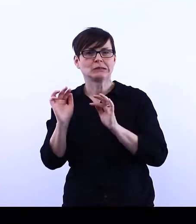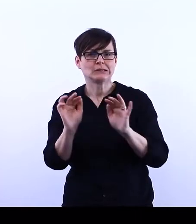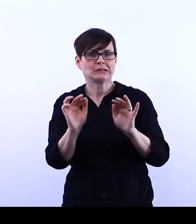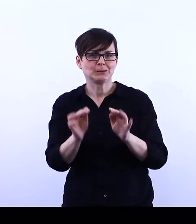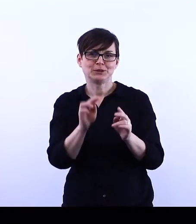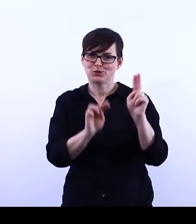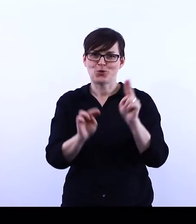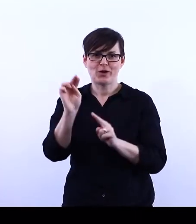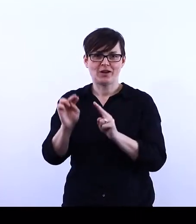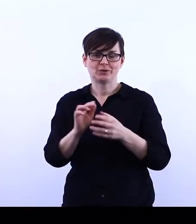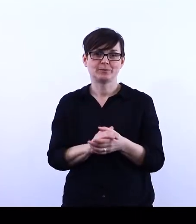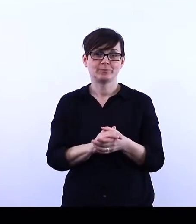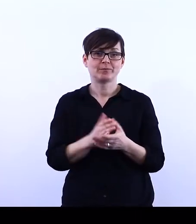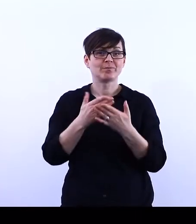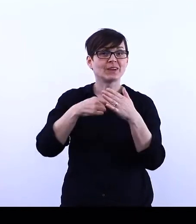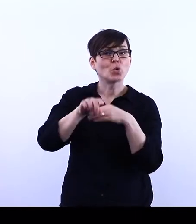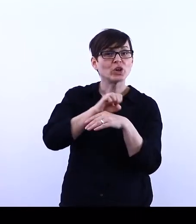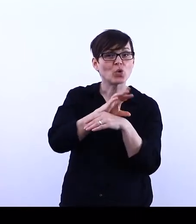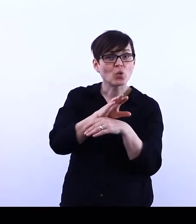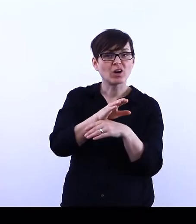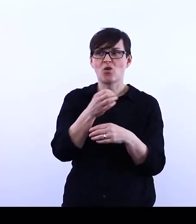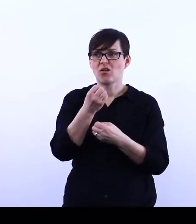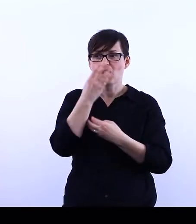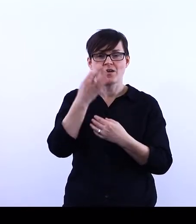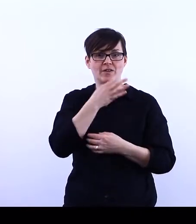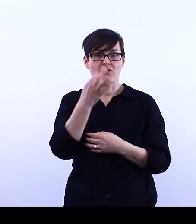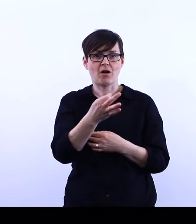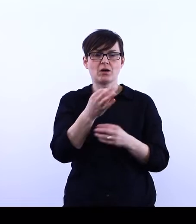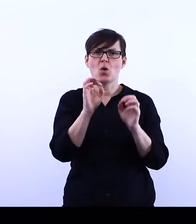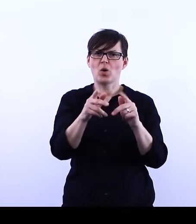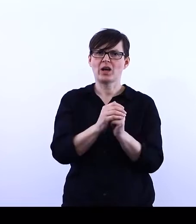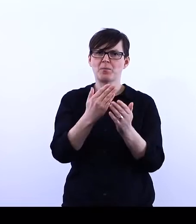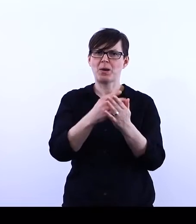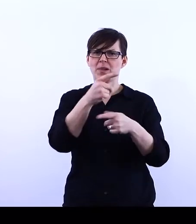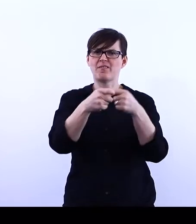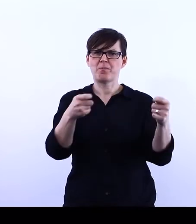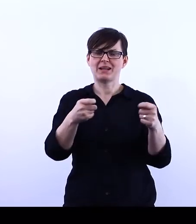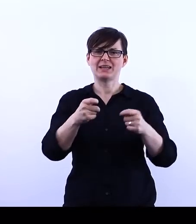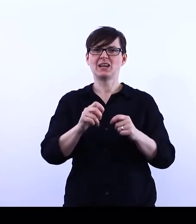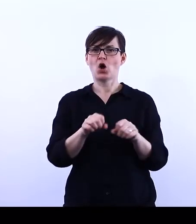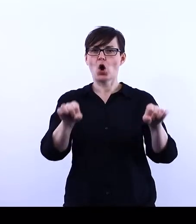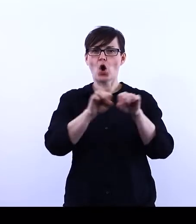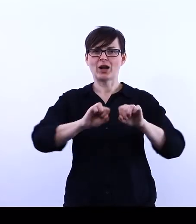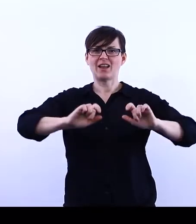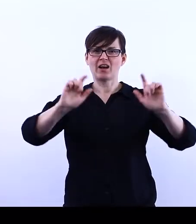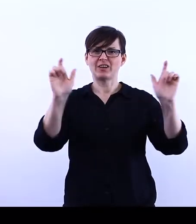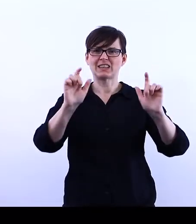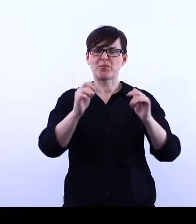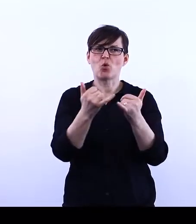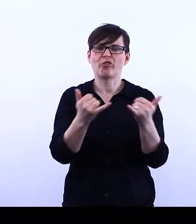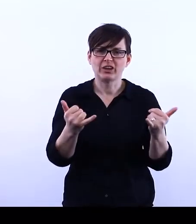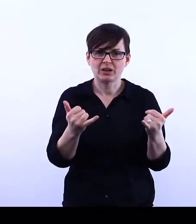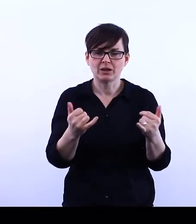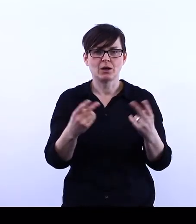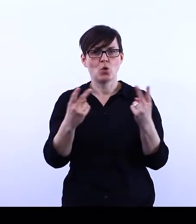hinsichtlich Corona eine Frage sein, wie halte ich jetzt eine digitale Versammlung ab? Oder wie kann ich auch eine Wahl digital gestalten, dass